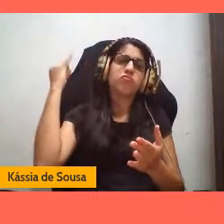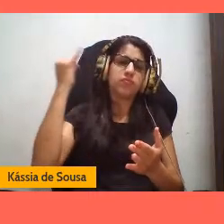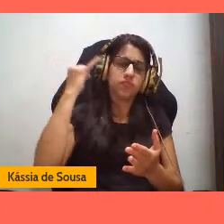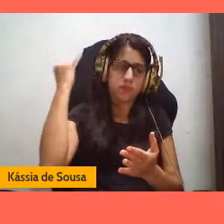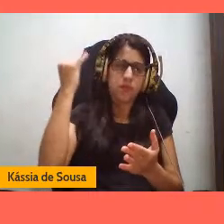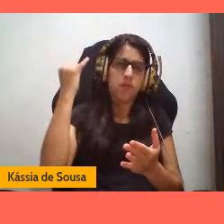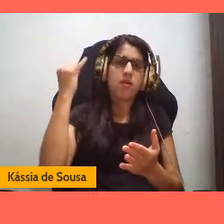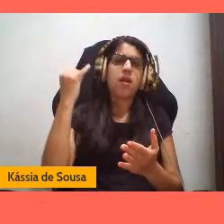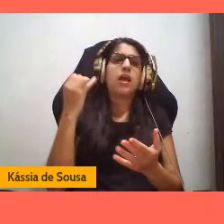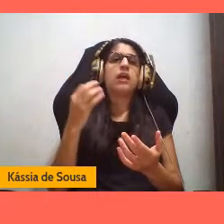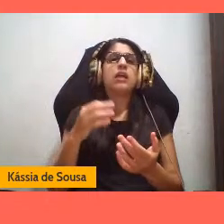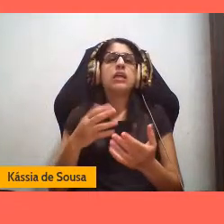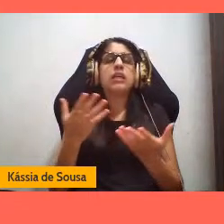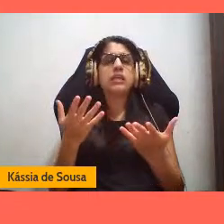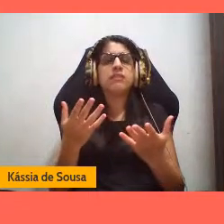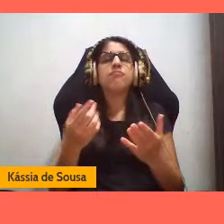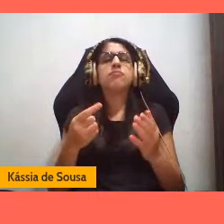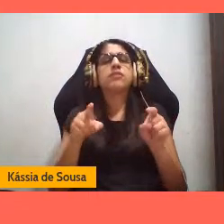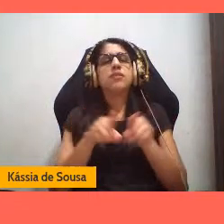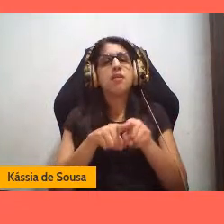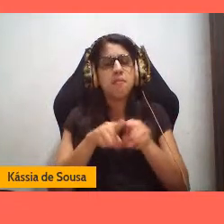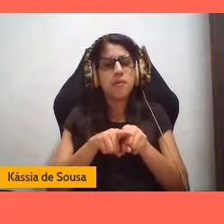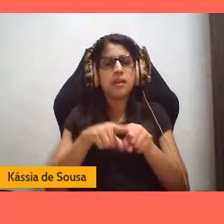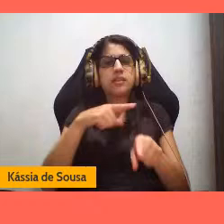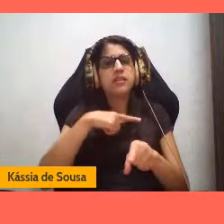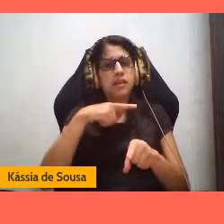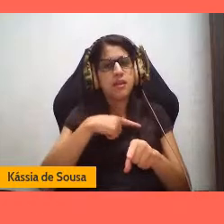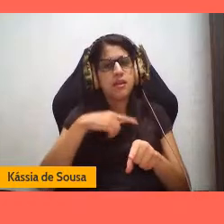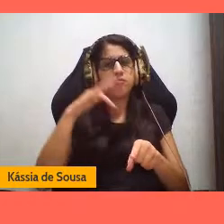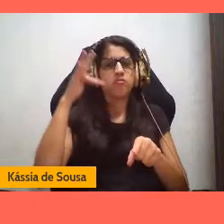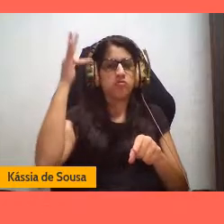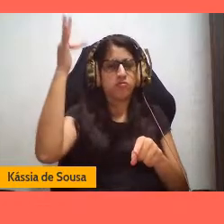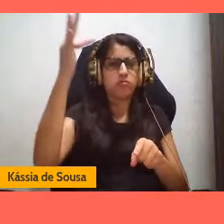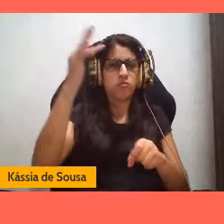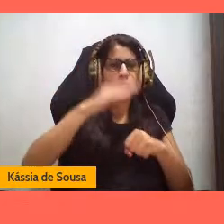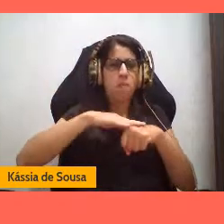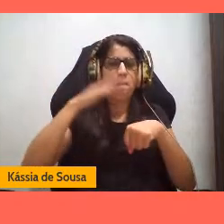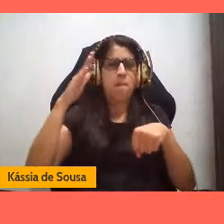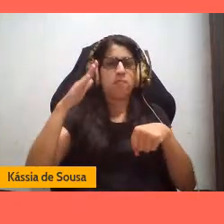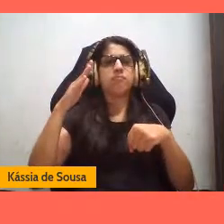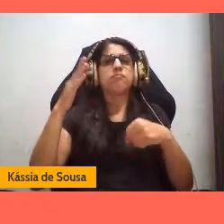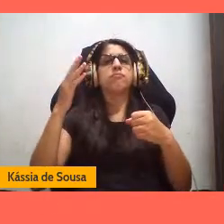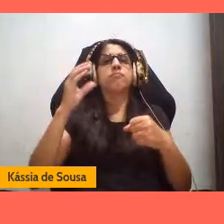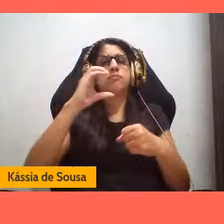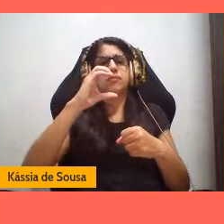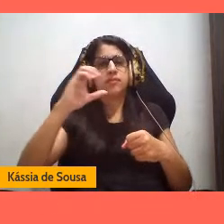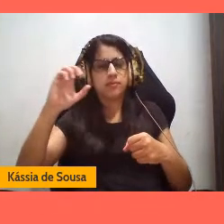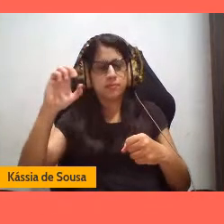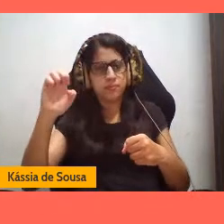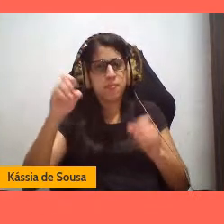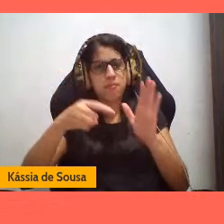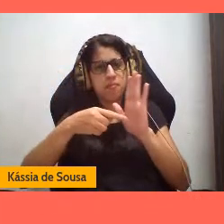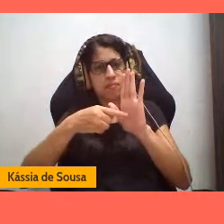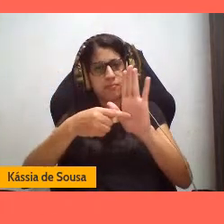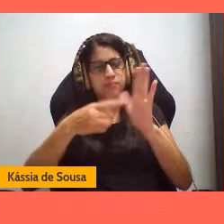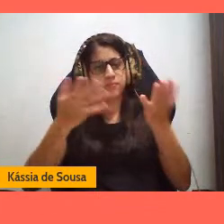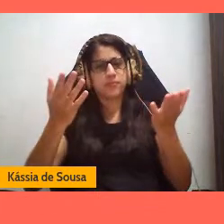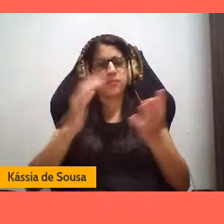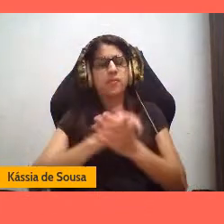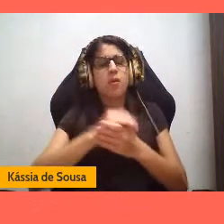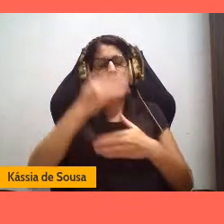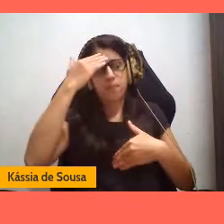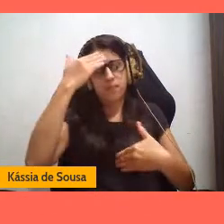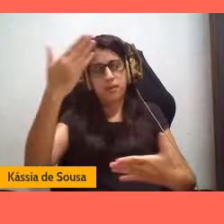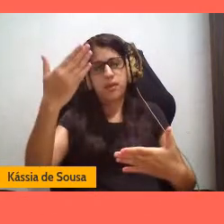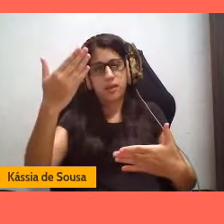tenha mais mostra CE. Valeu muito. Então, obrigada por poder ter participado